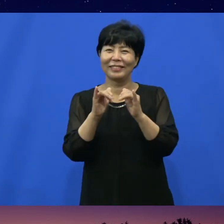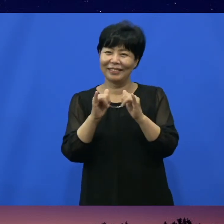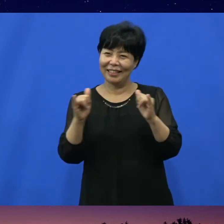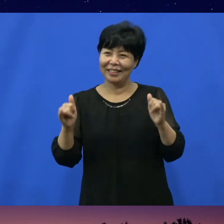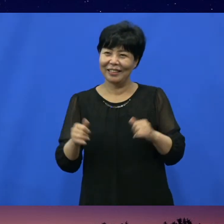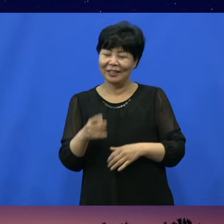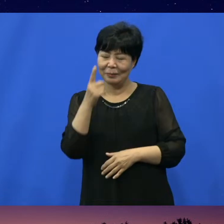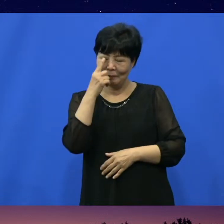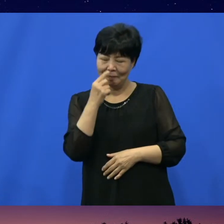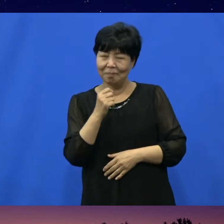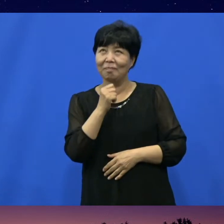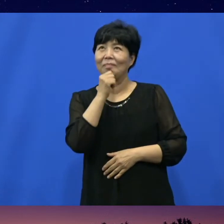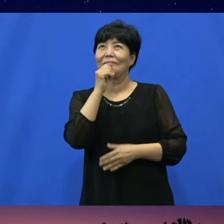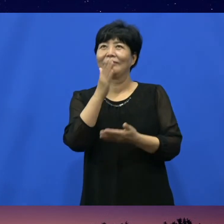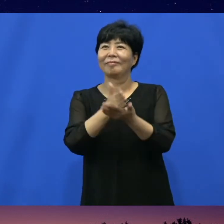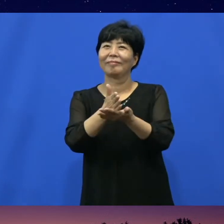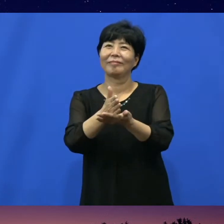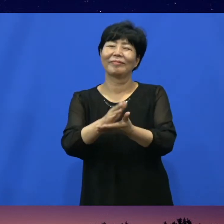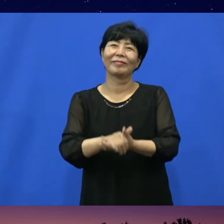졸음물 있을까봐.